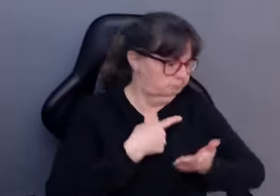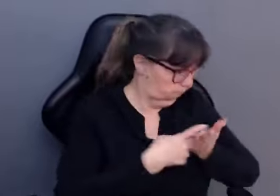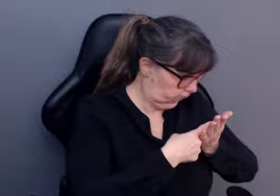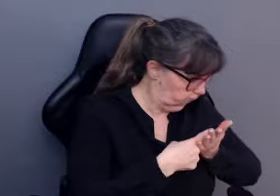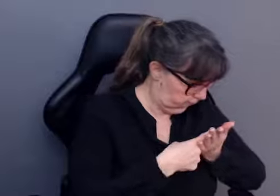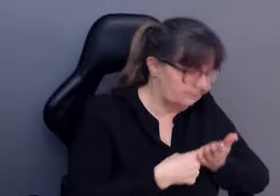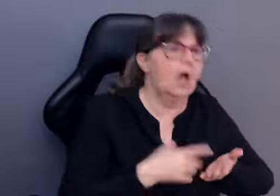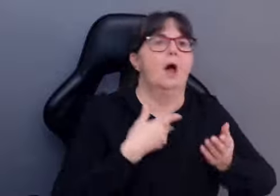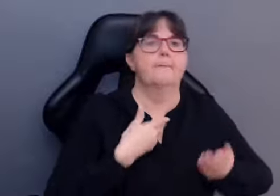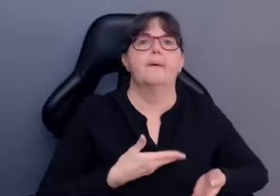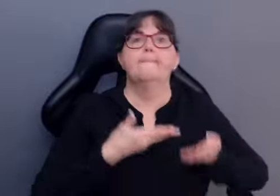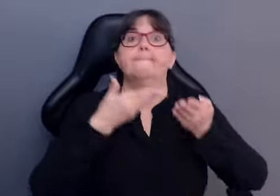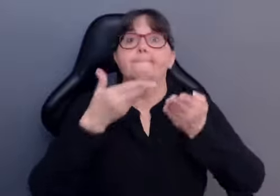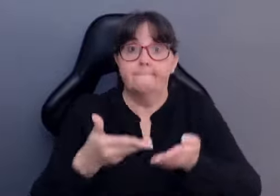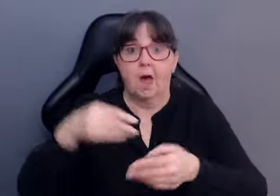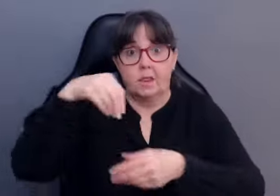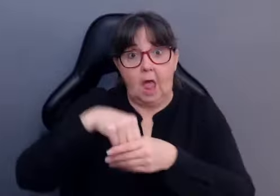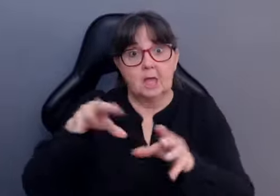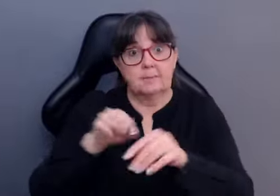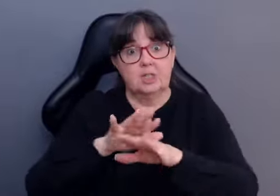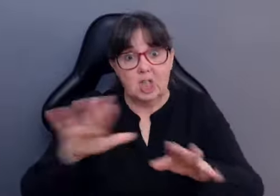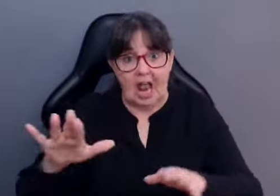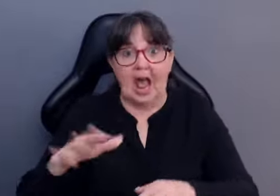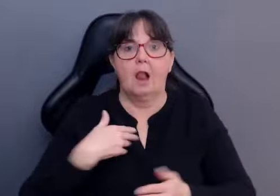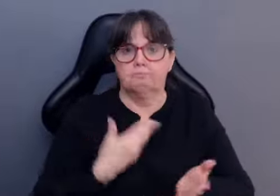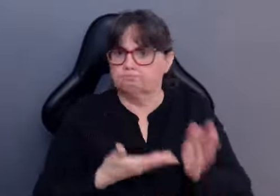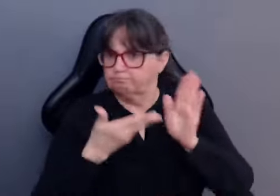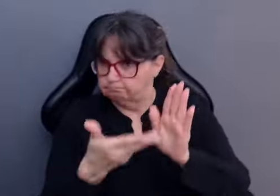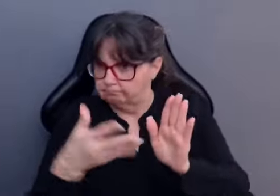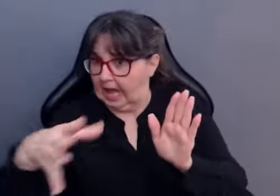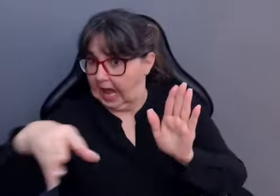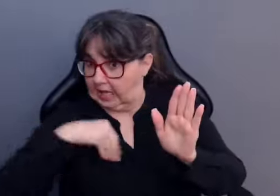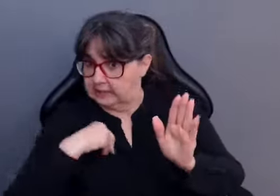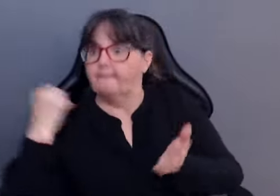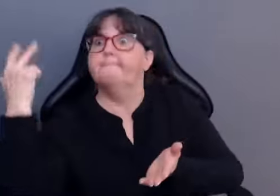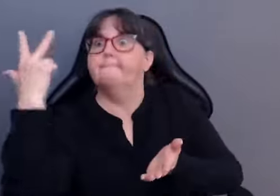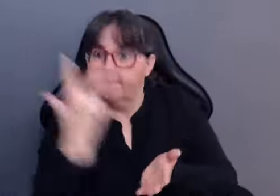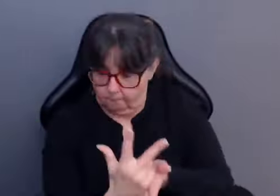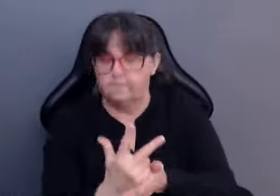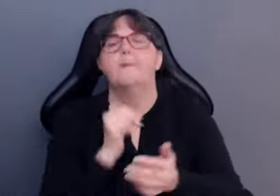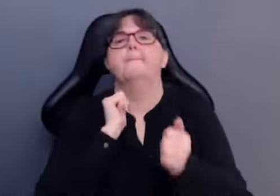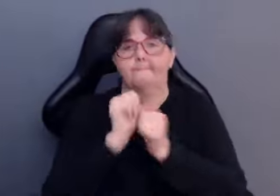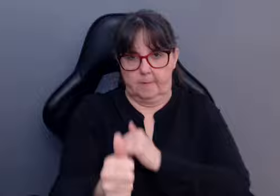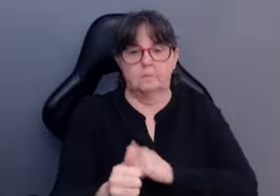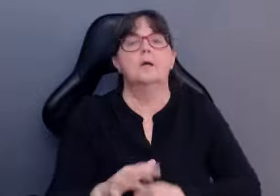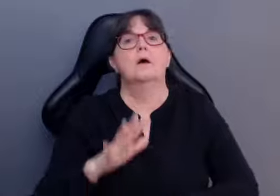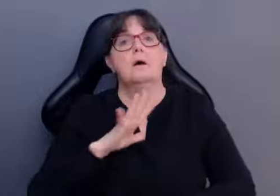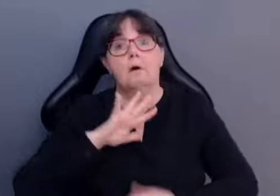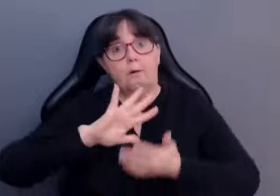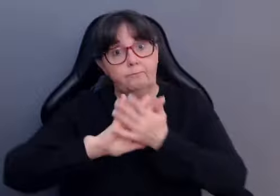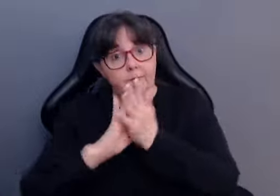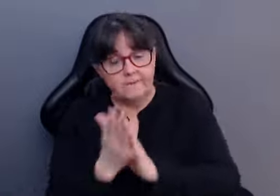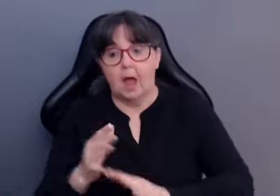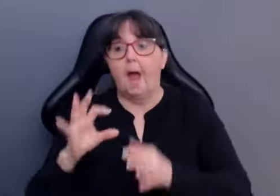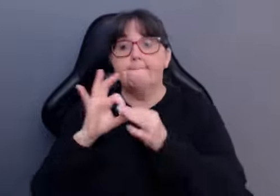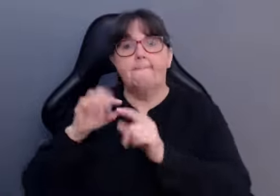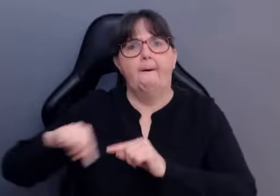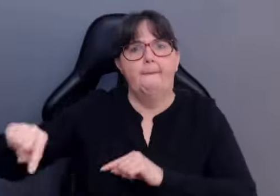sa décision par l'Assemblée générale. Les membres doivent renouveler leur cotisation à la fin